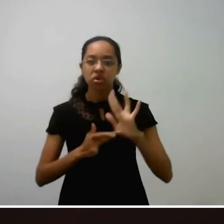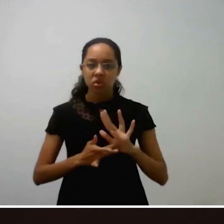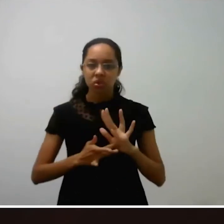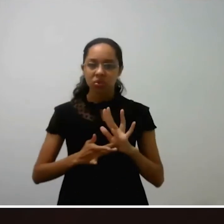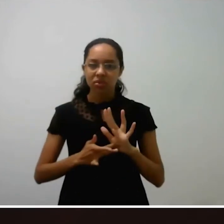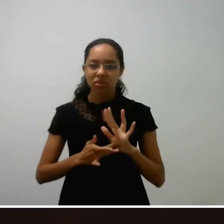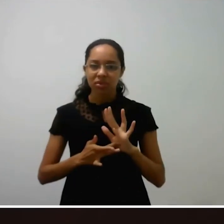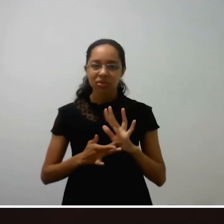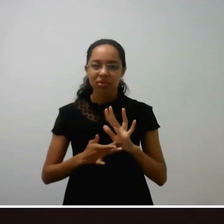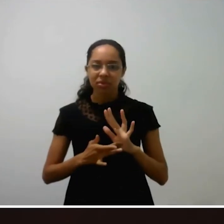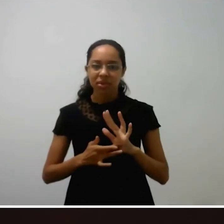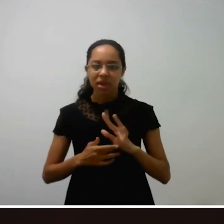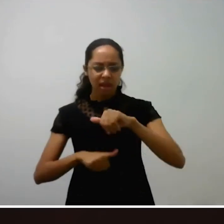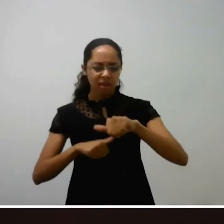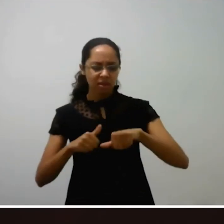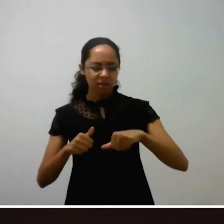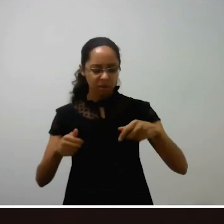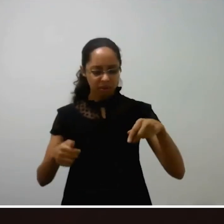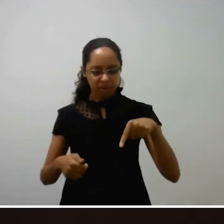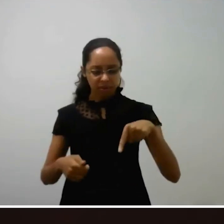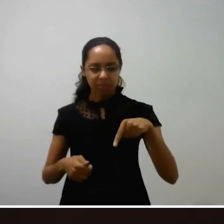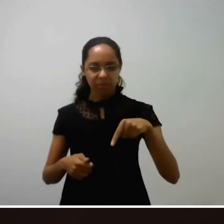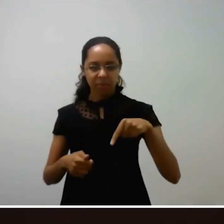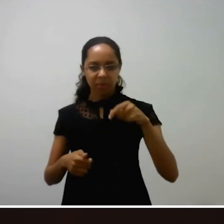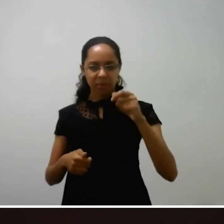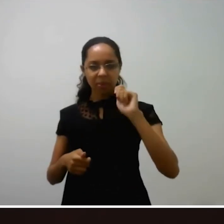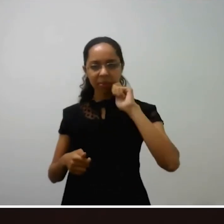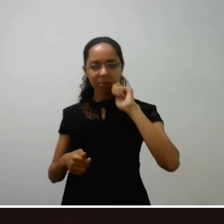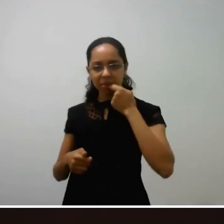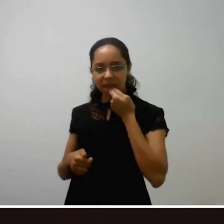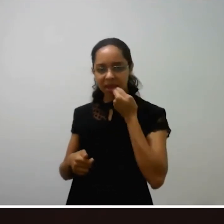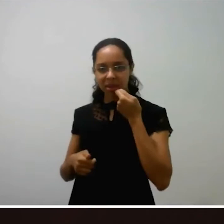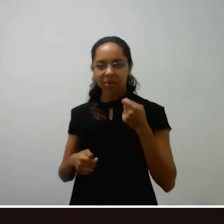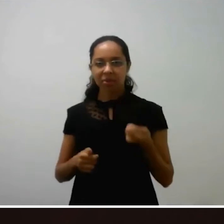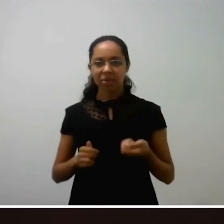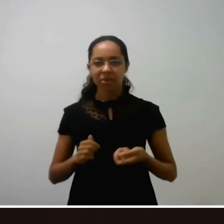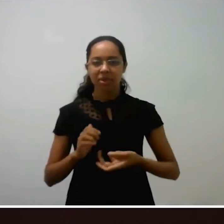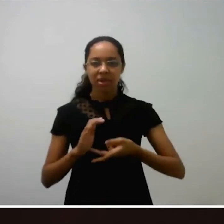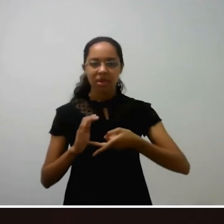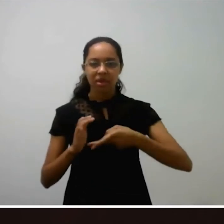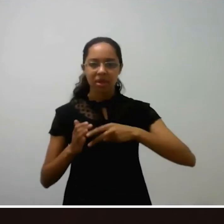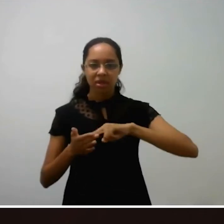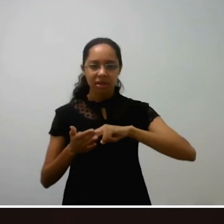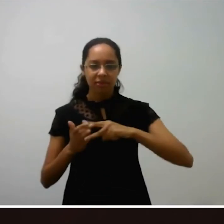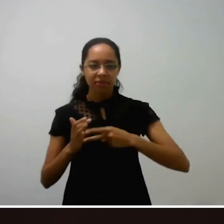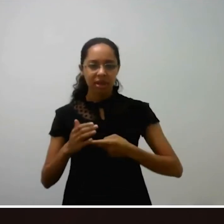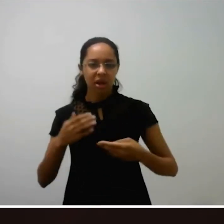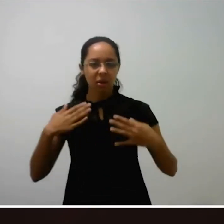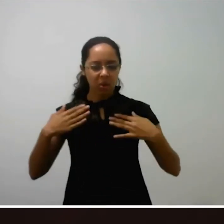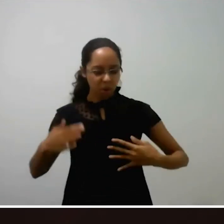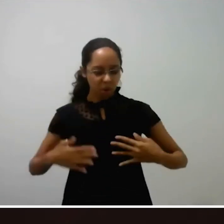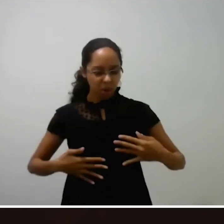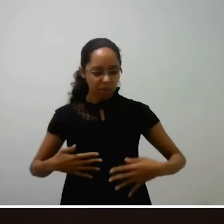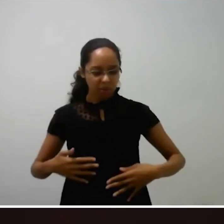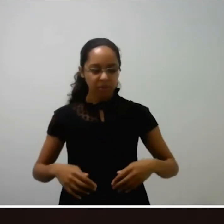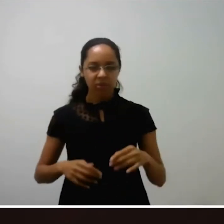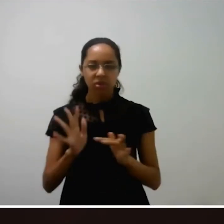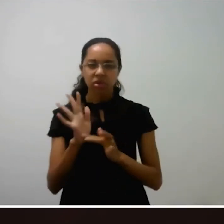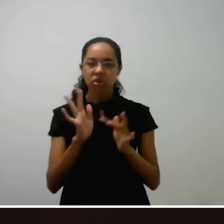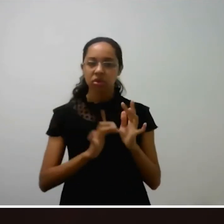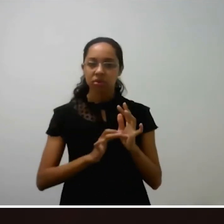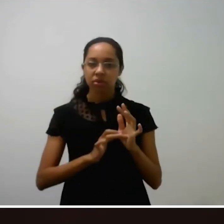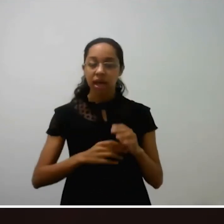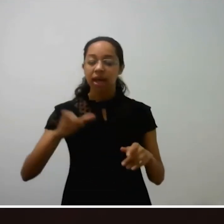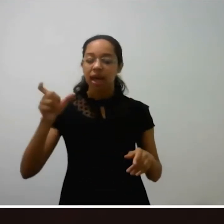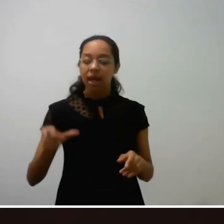transubstanciação. E o cálice, o vinho que está no cálice, se torna verdadeiramente o sangue de Jesus.